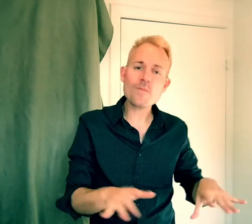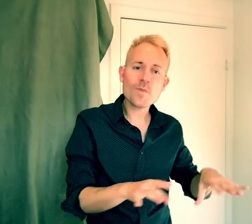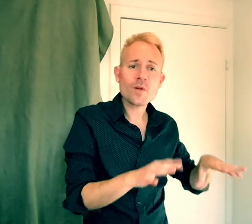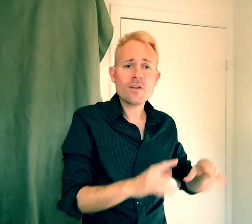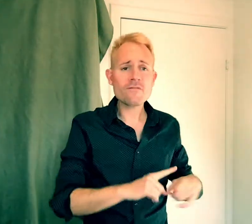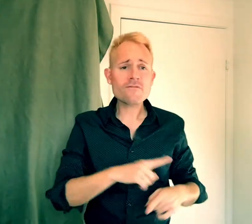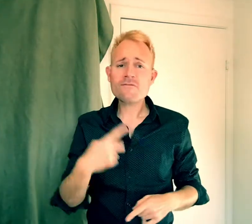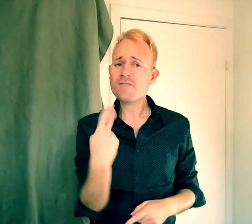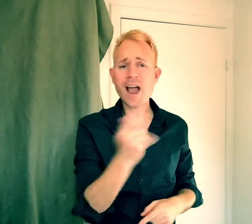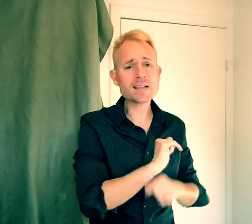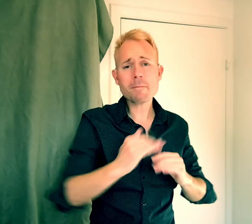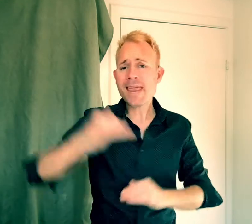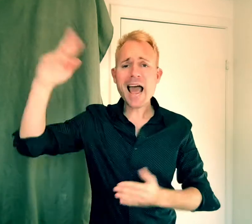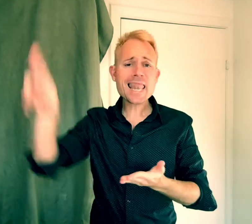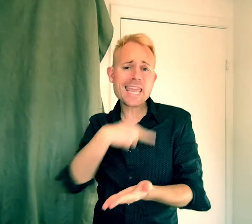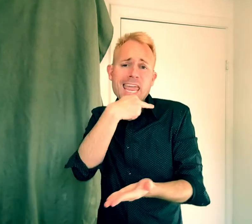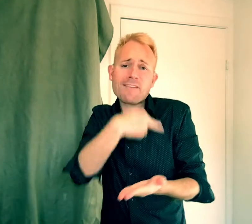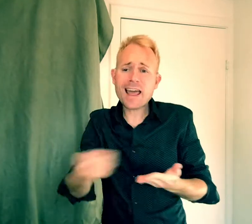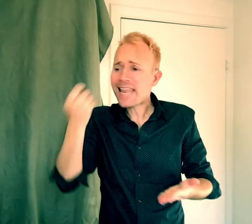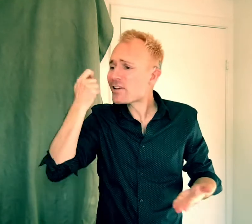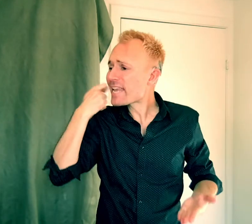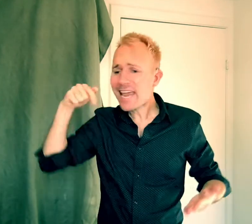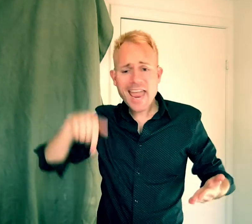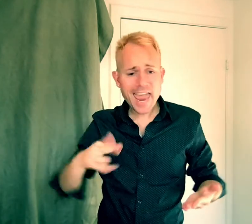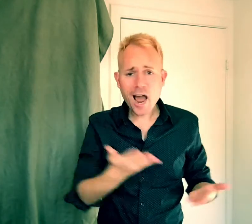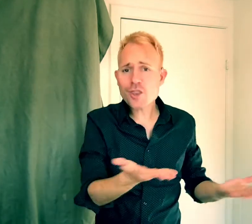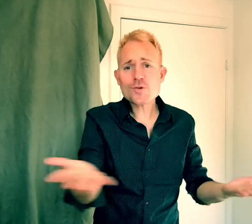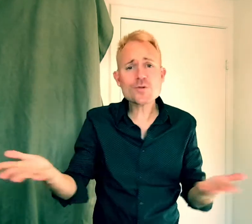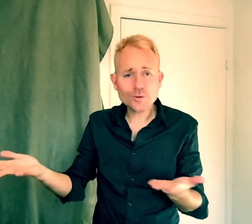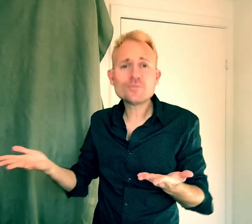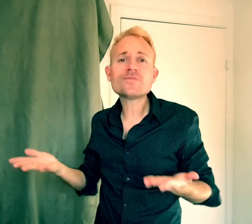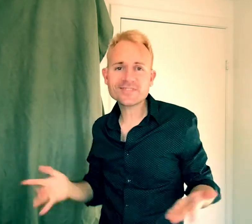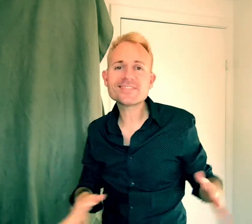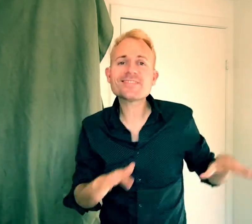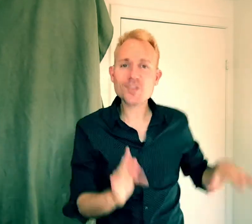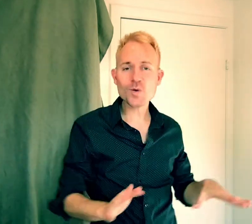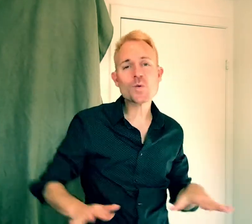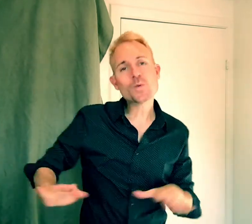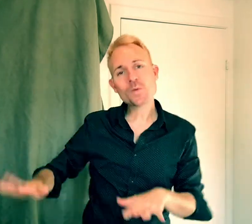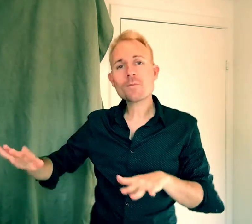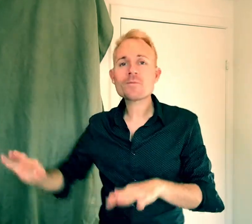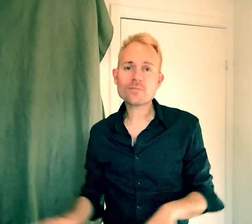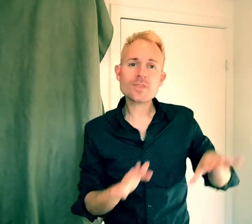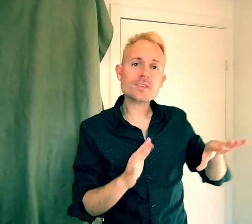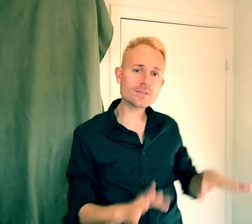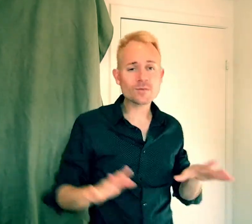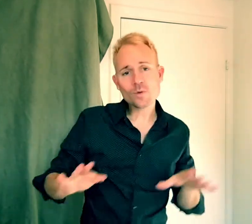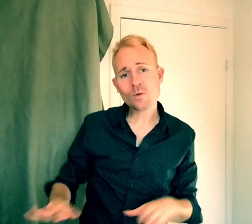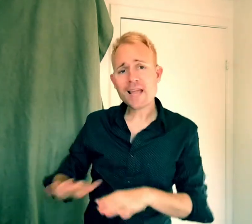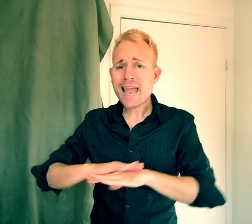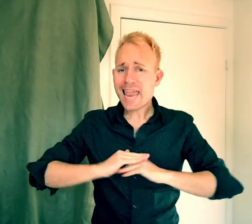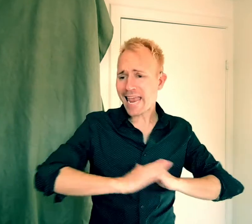Men altid vil jeg leve. Lige om lidt af de Lige Hele